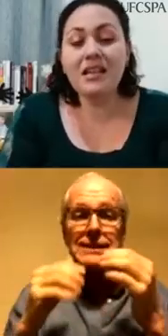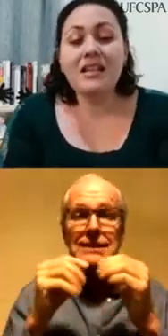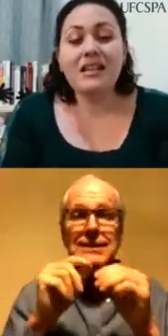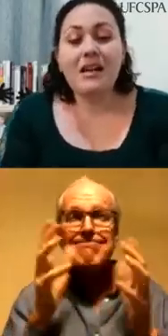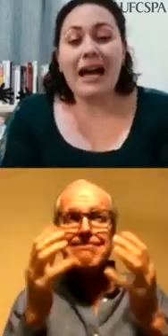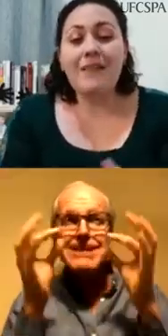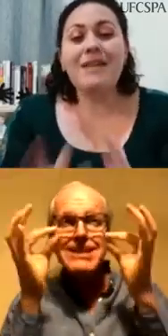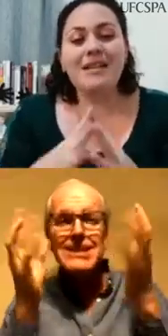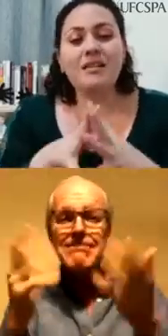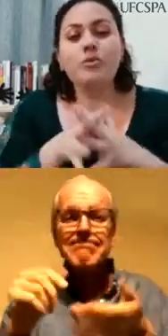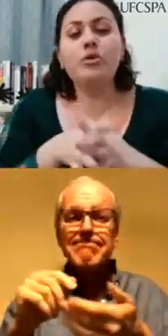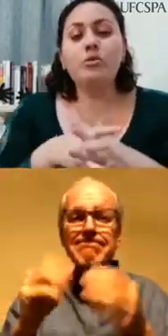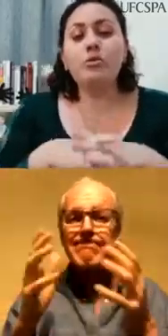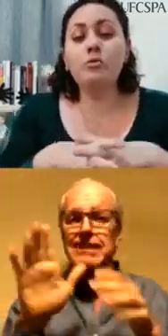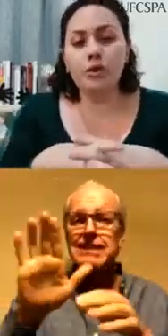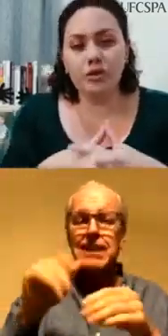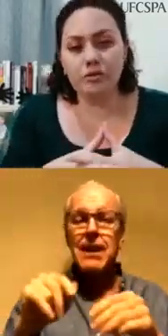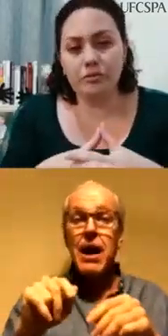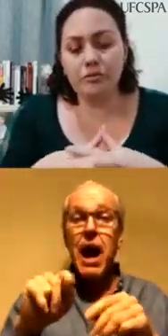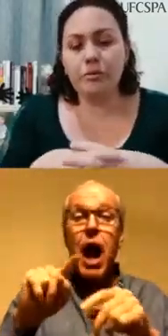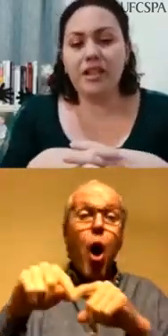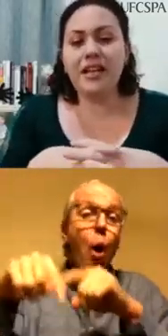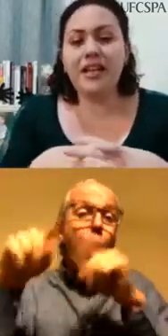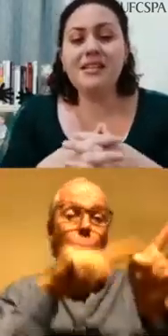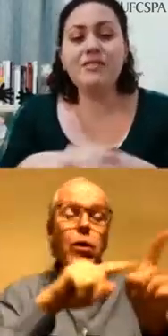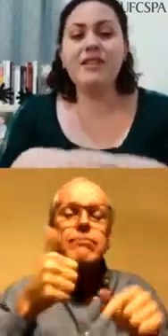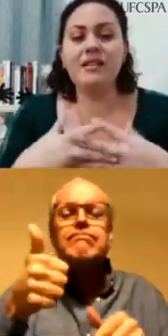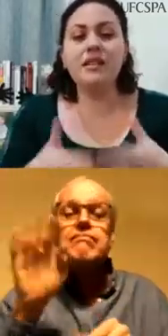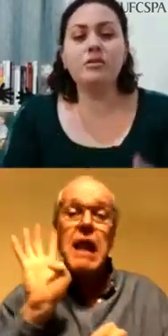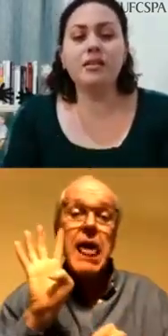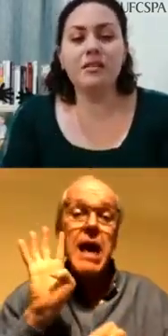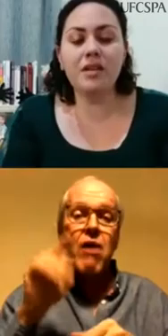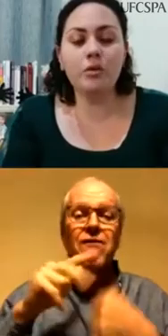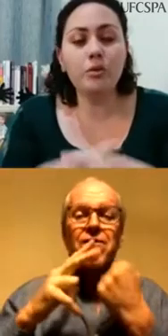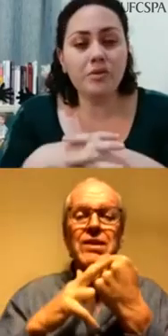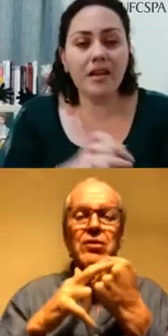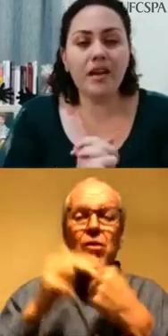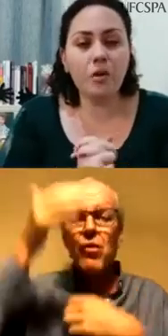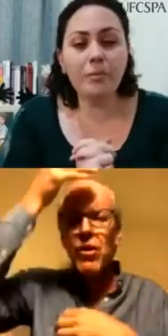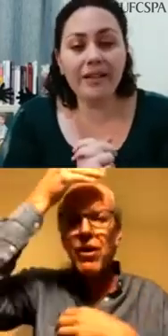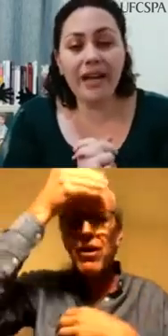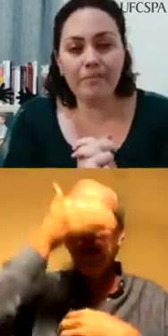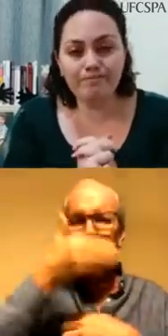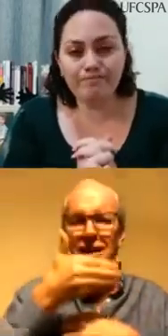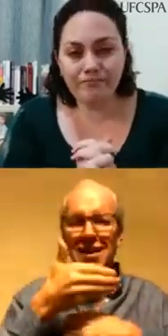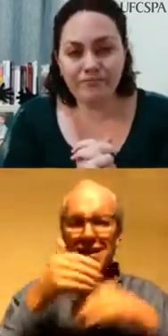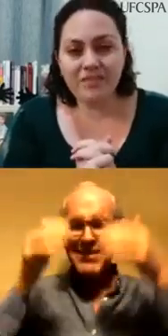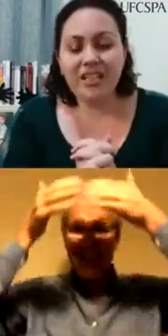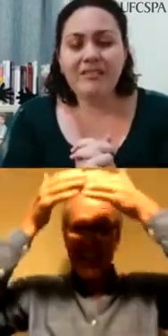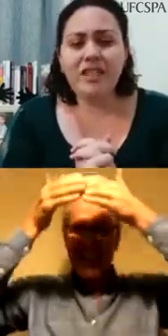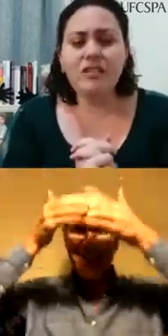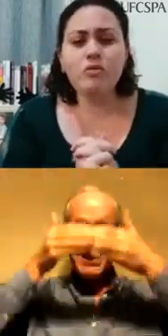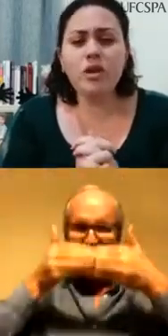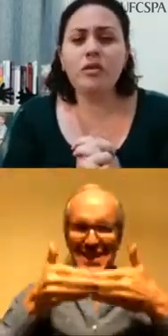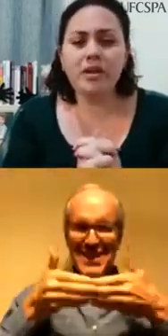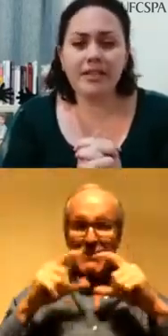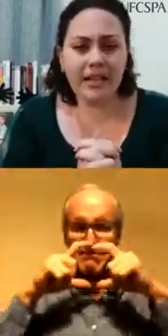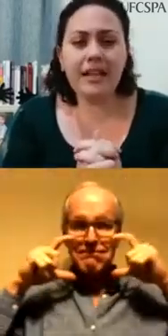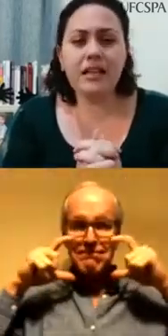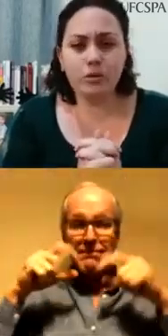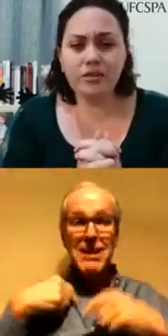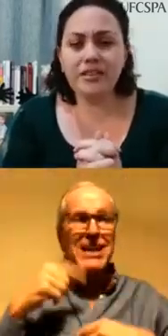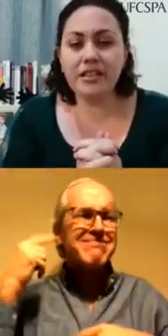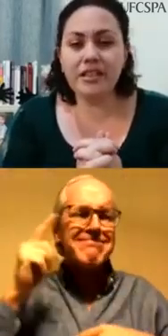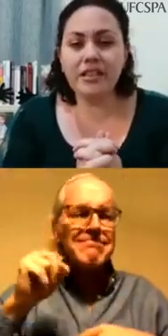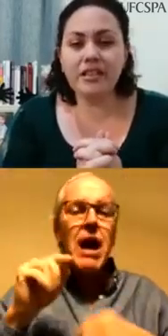mas a máscara contribuiu muito, porque aqueles que fazem leitura labial não conseguem acompanhar. Tem agora, tem